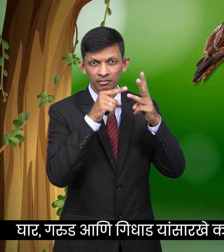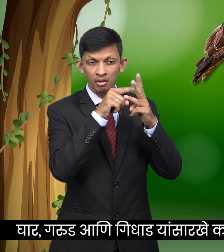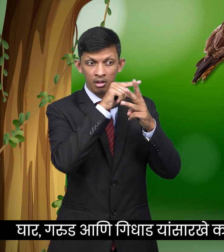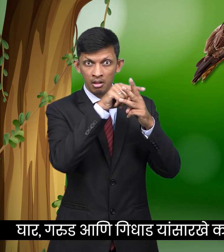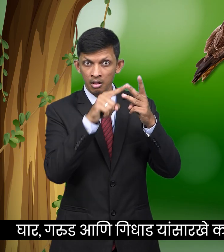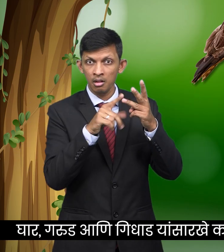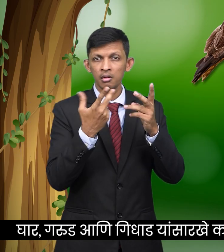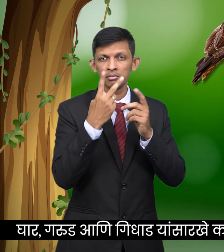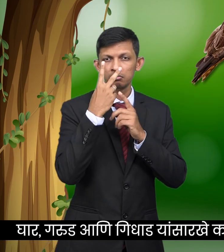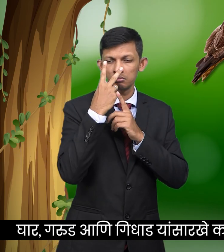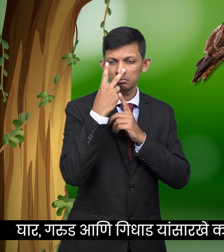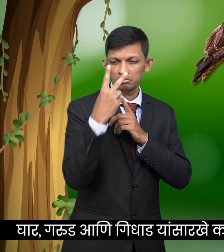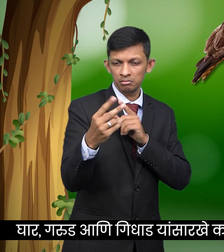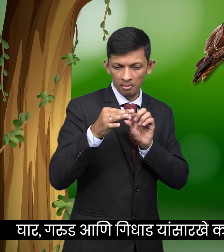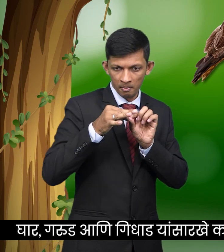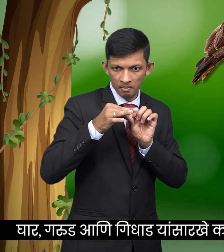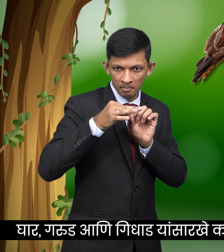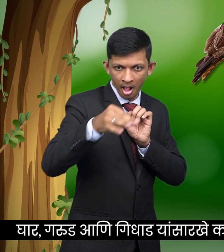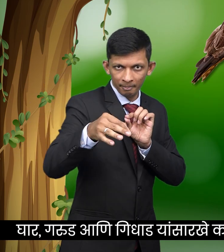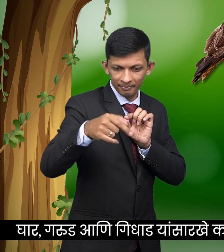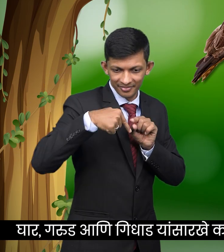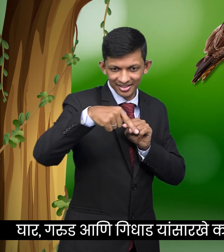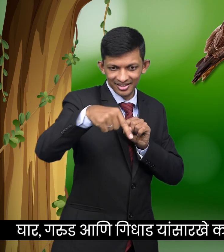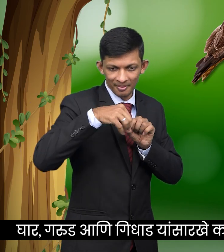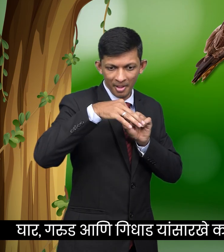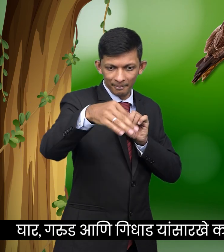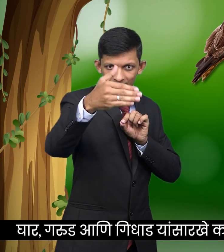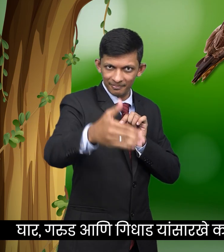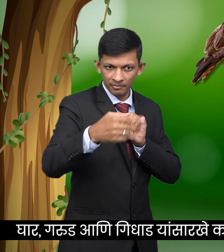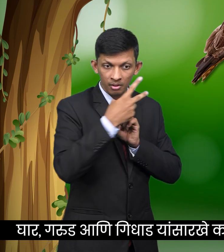पट दूरपर्यंत पाहू शकतात.